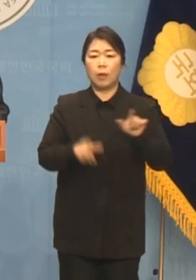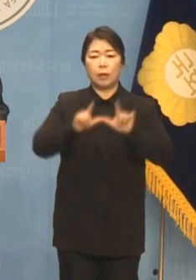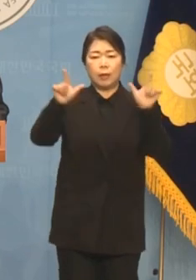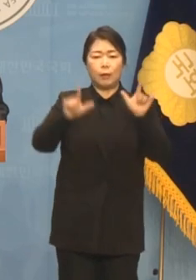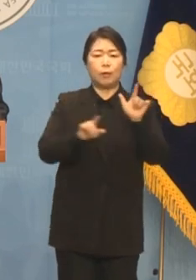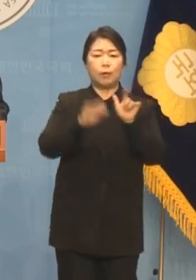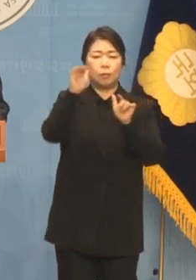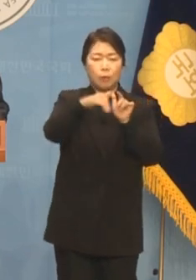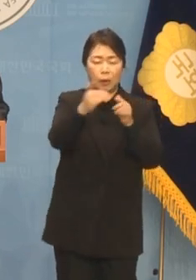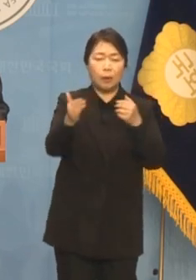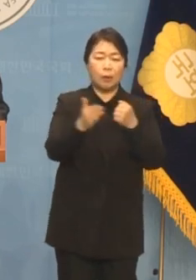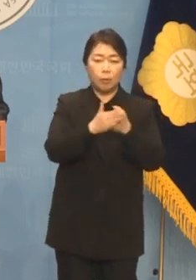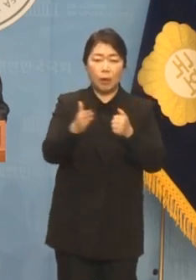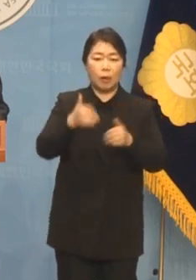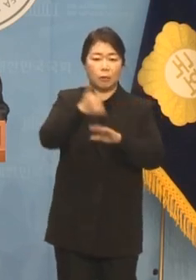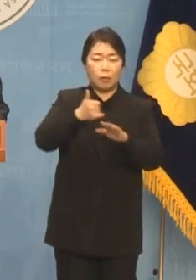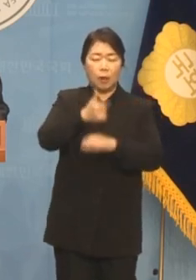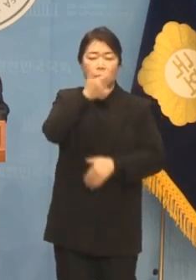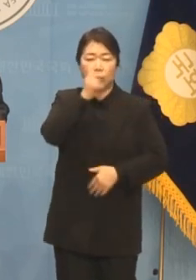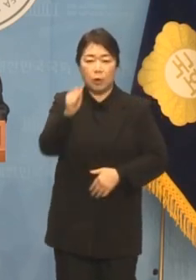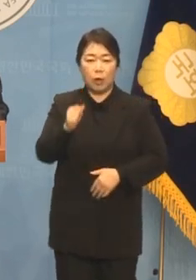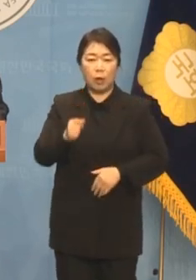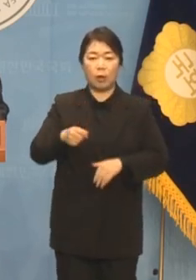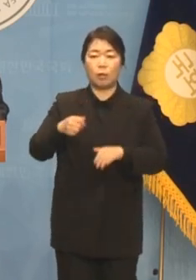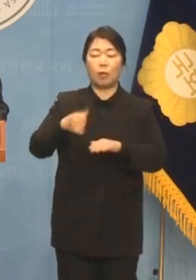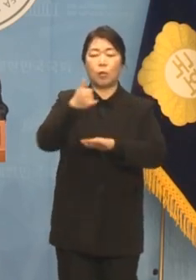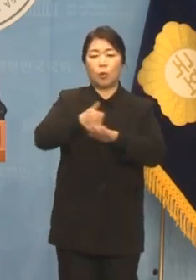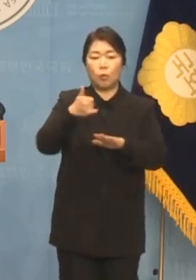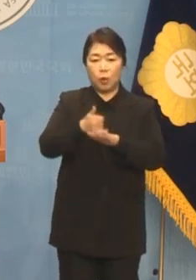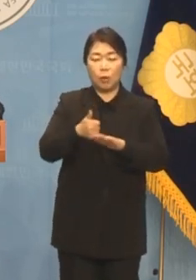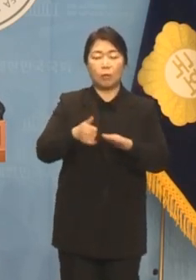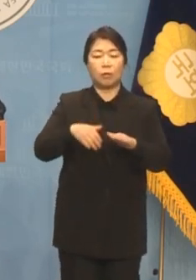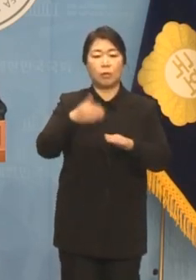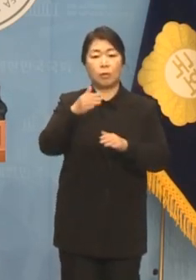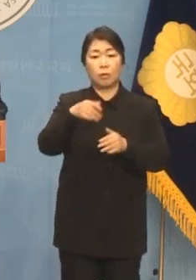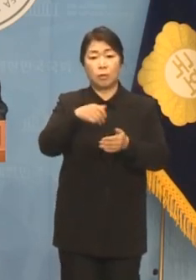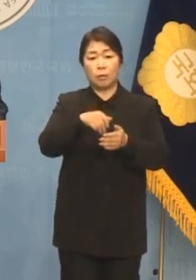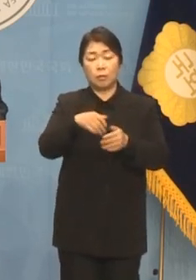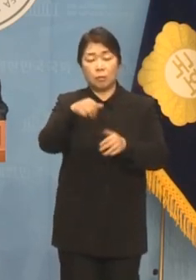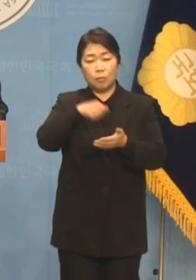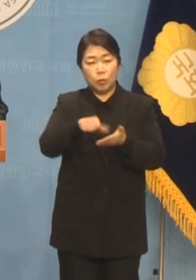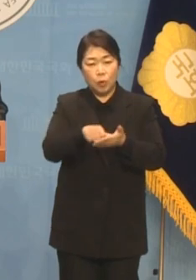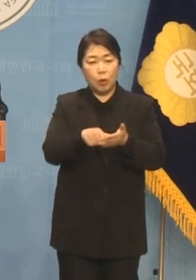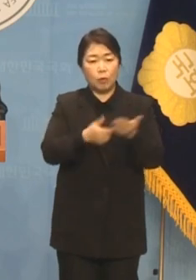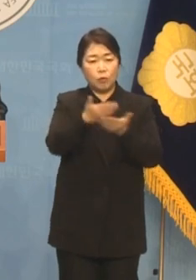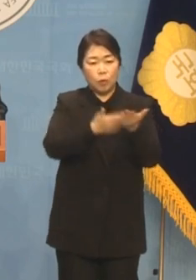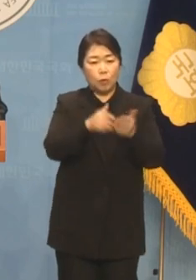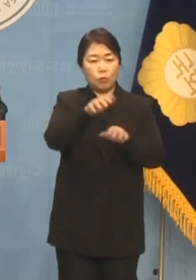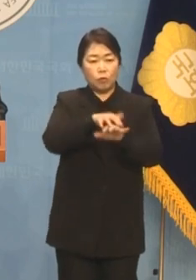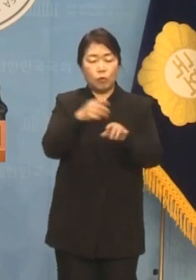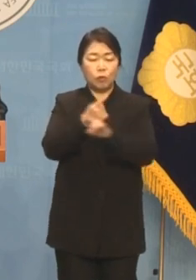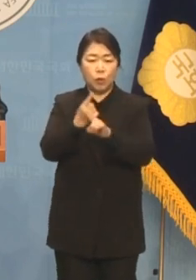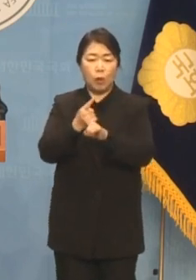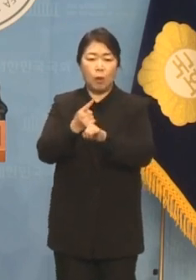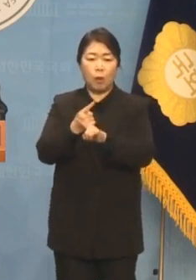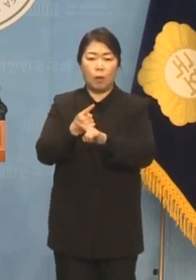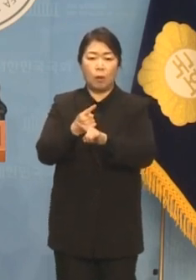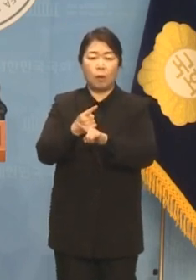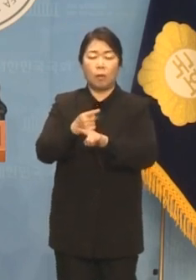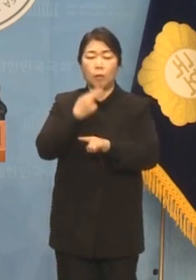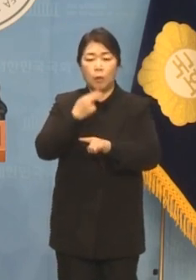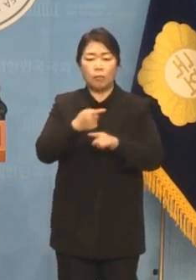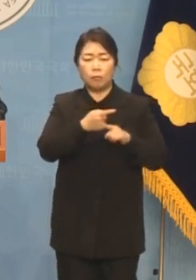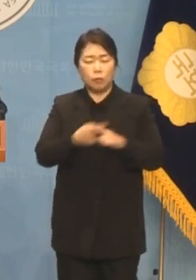자황 부진과 농수산물 유통 계전 구조 개편에 대한 근본적인 대안도 없이 무책임한